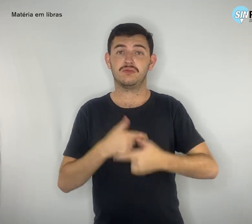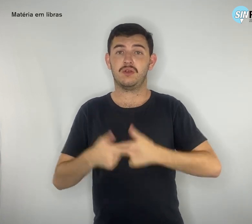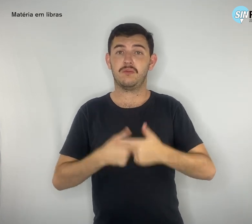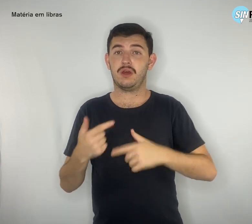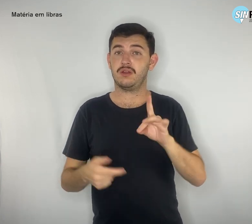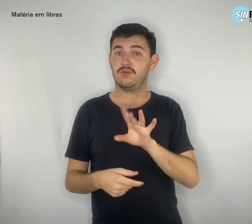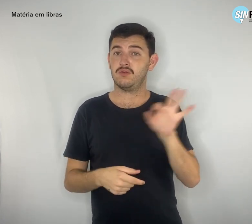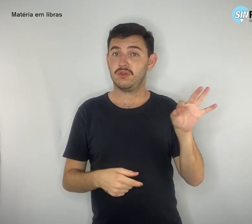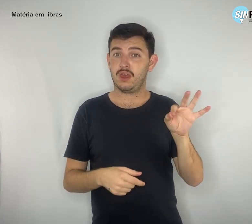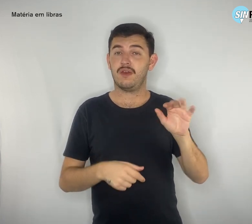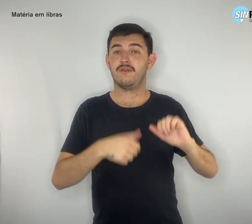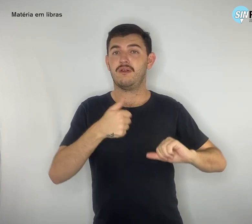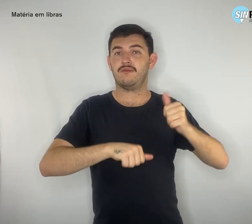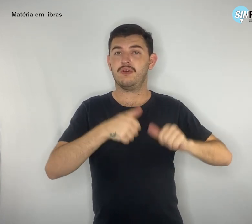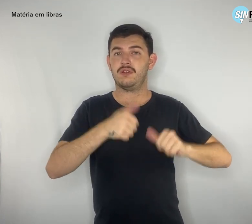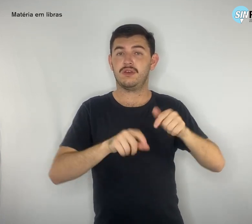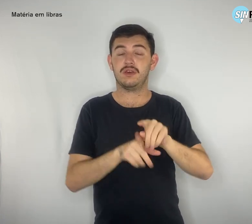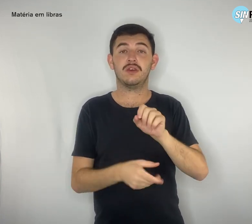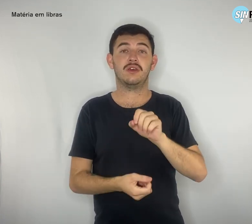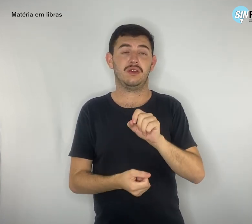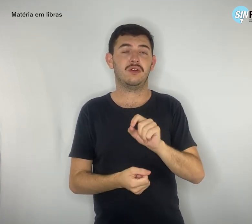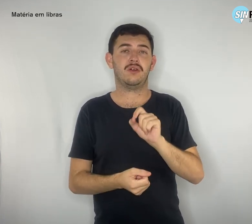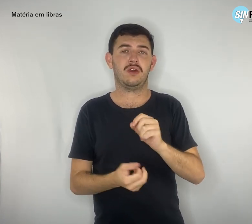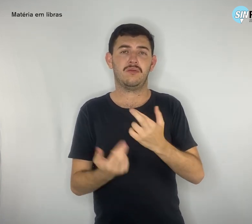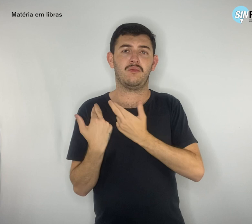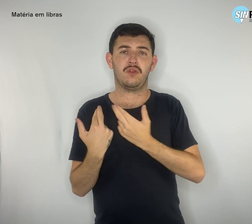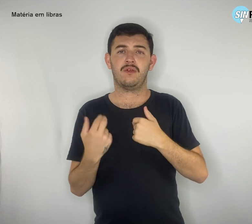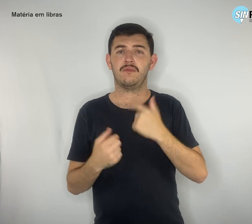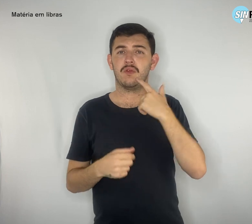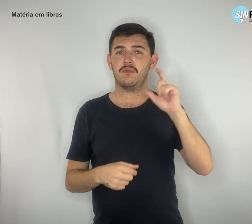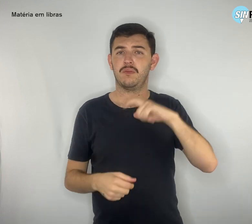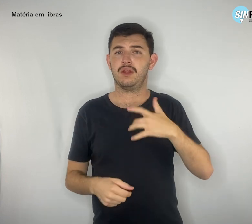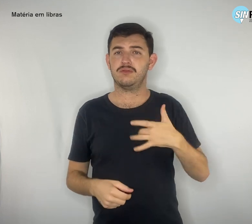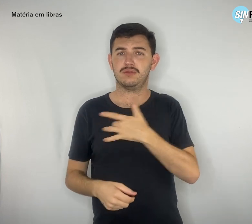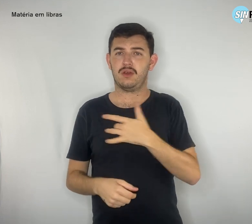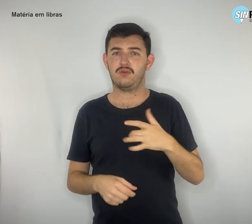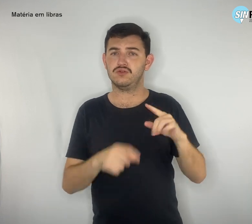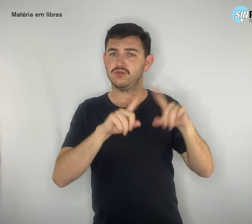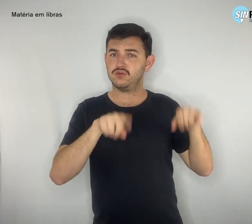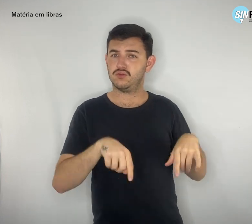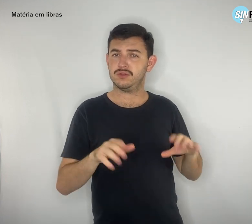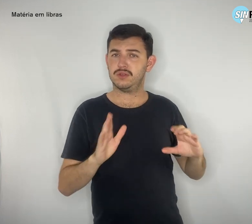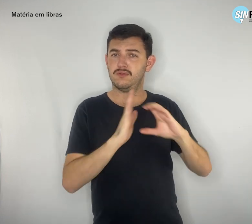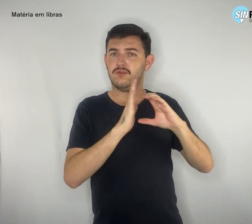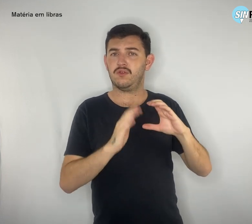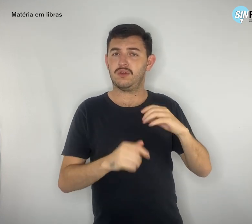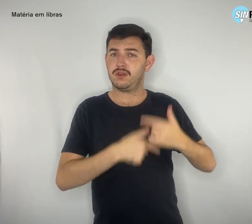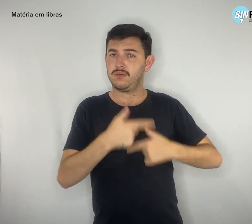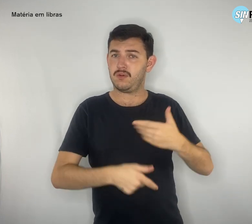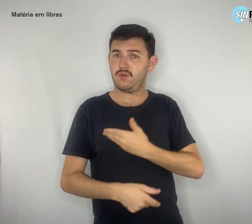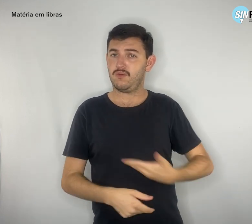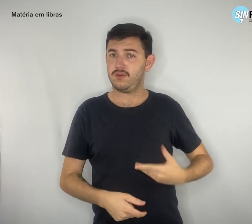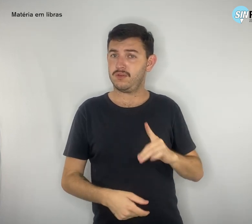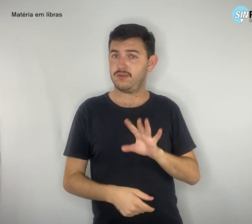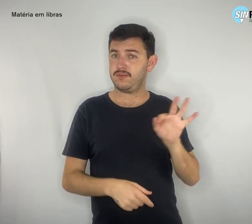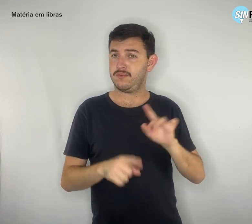gere o plano de saúde dos Servidores do Distrito Federal entretanto o Conselho